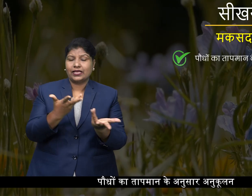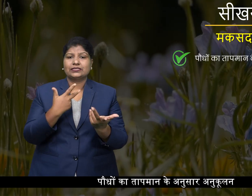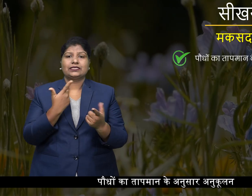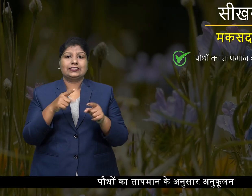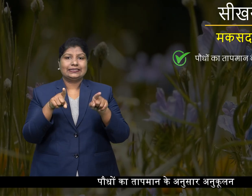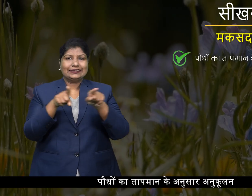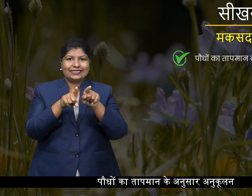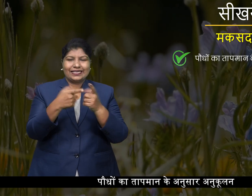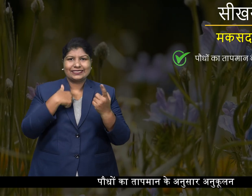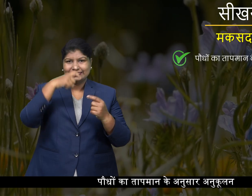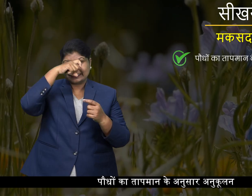अनुकूलन।